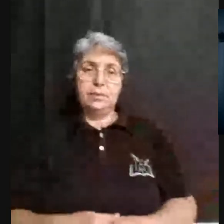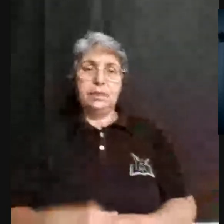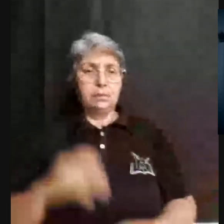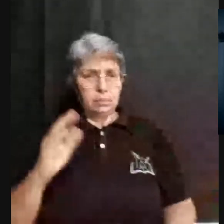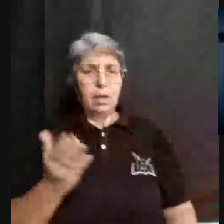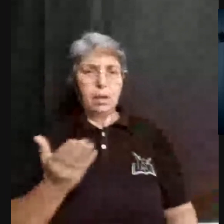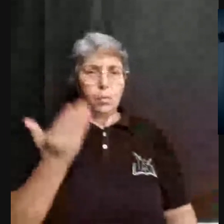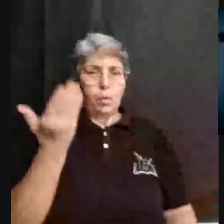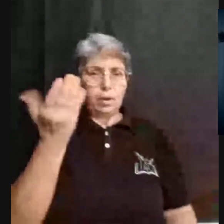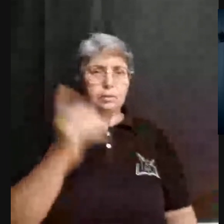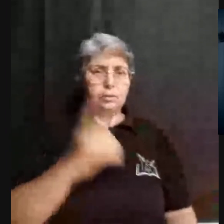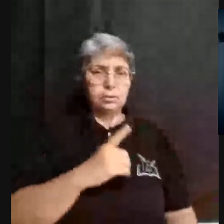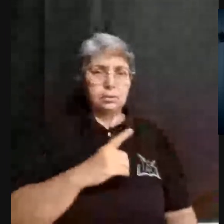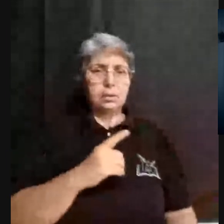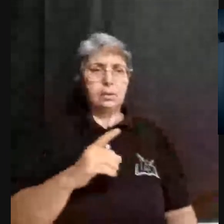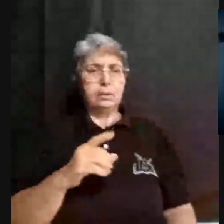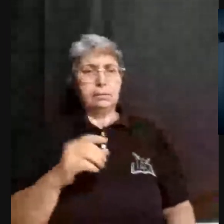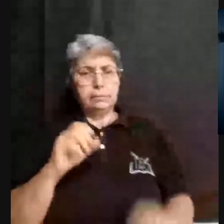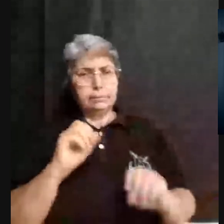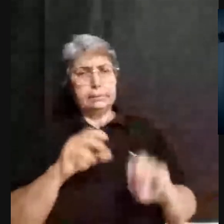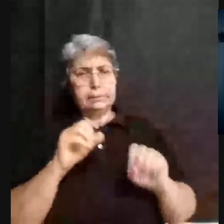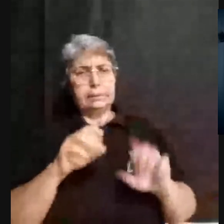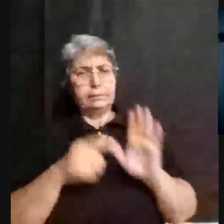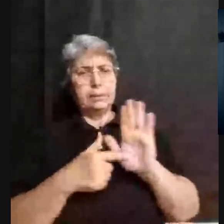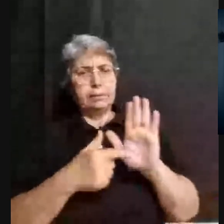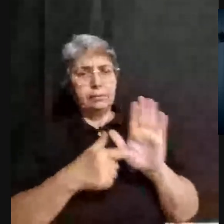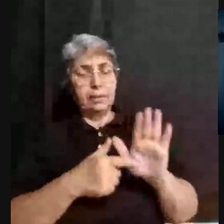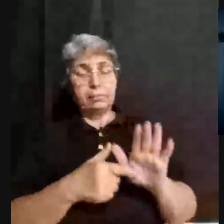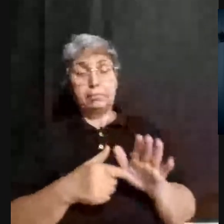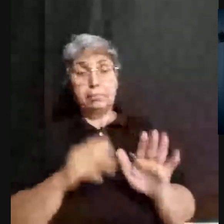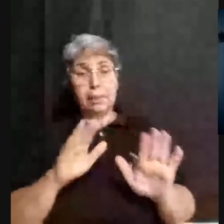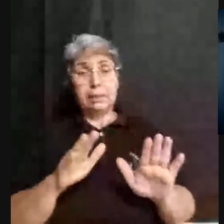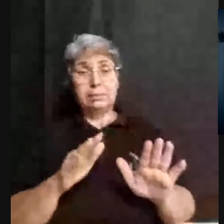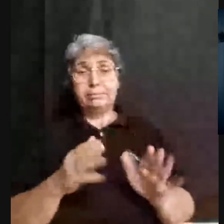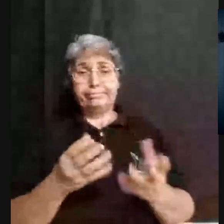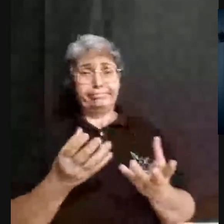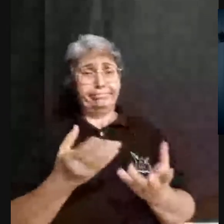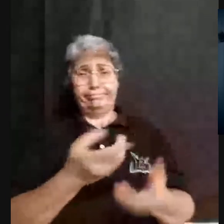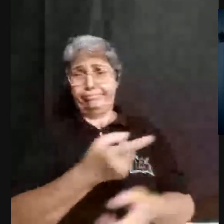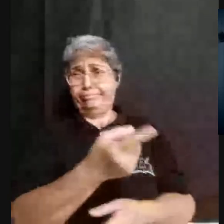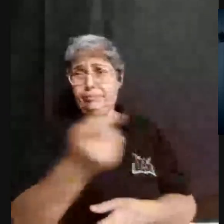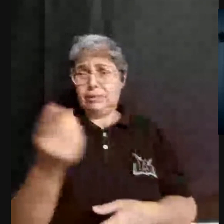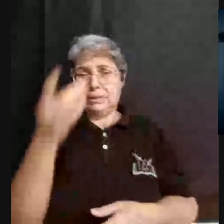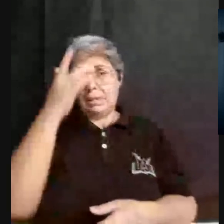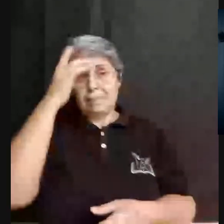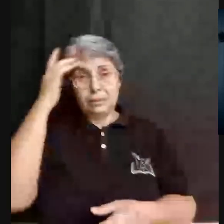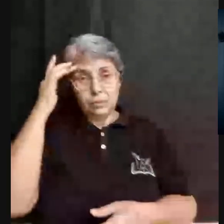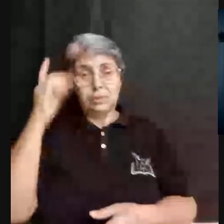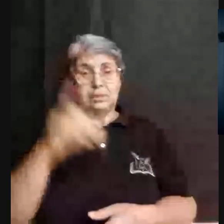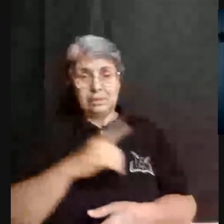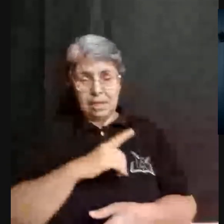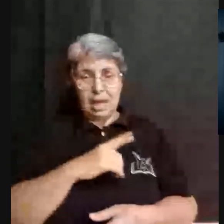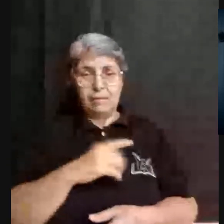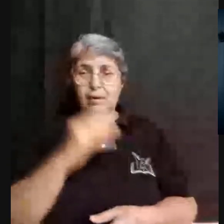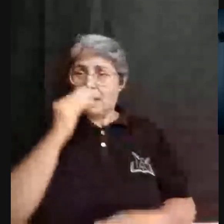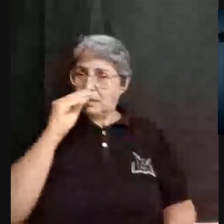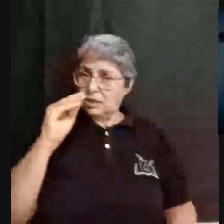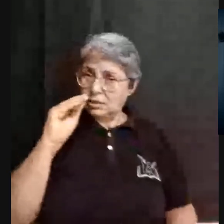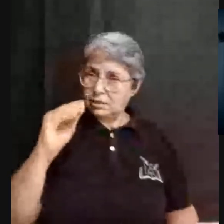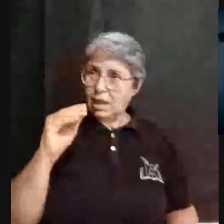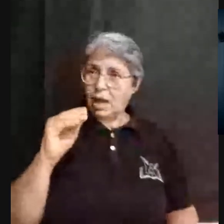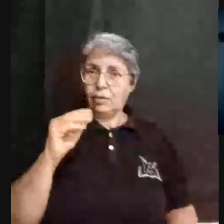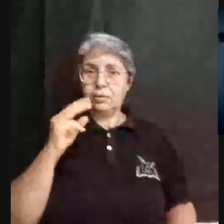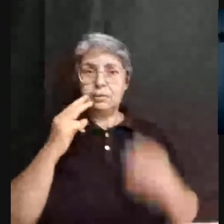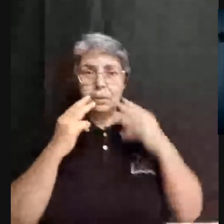que rejeitou a mensagem de 1888, que fez sua confissão e, no entanto,